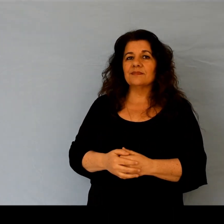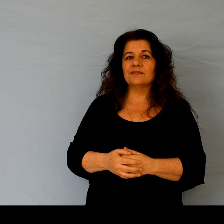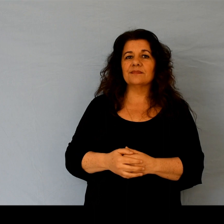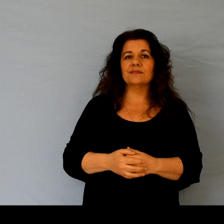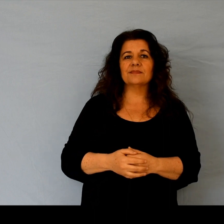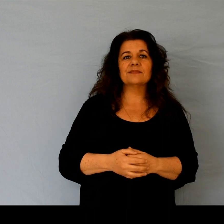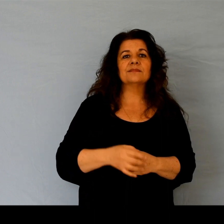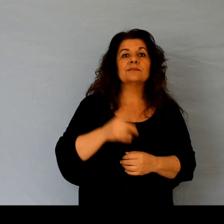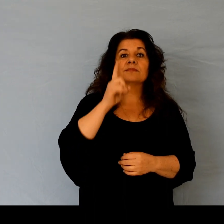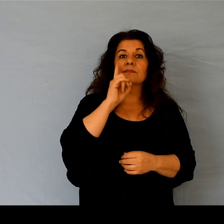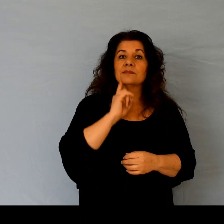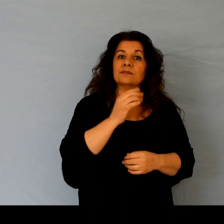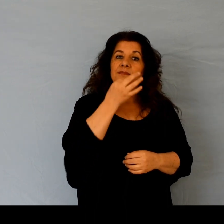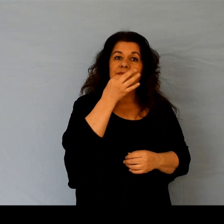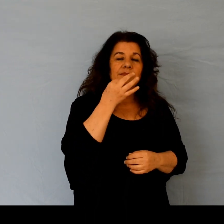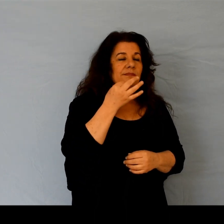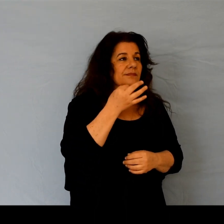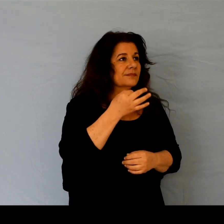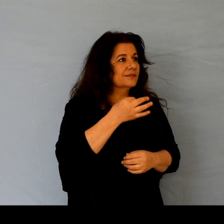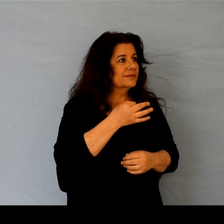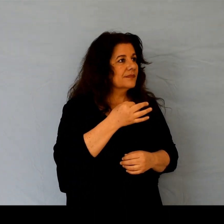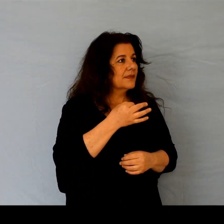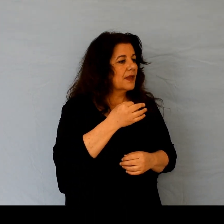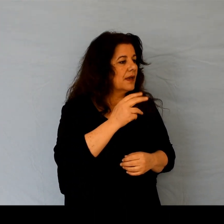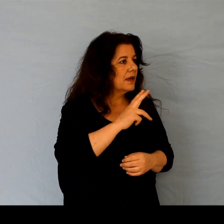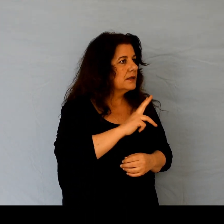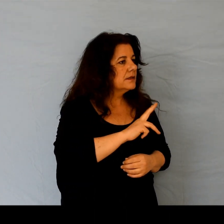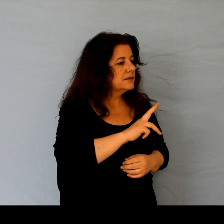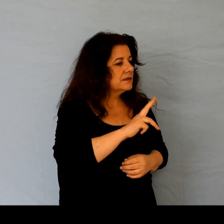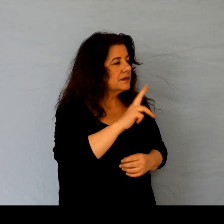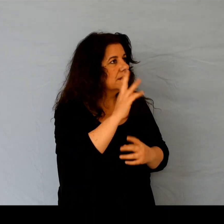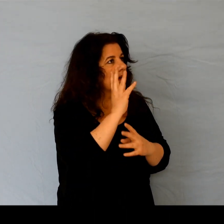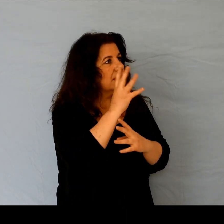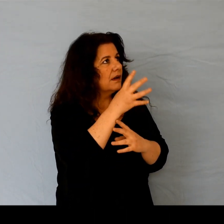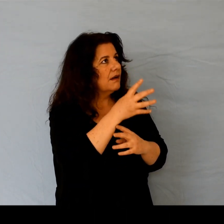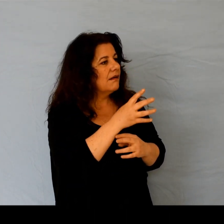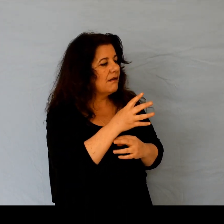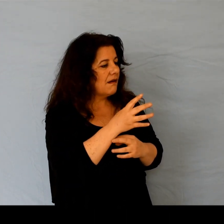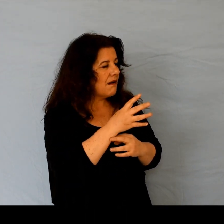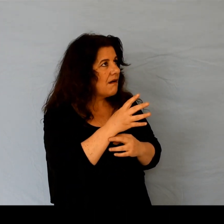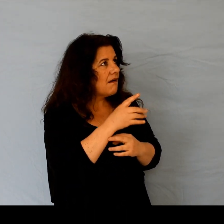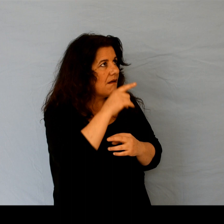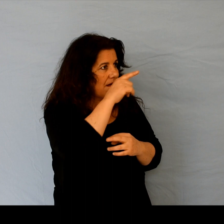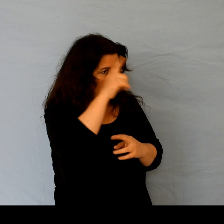La femme lui dit : « Seigneur, je vois que tu es un prophète.